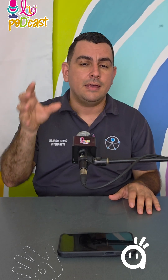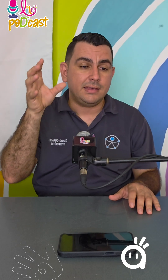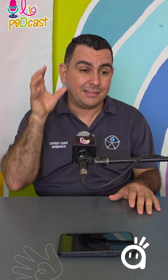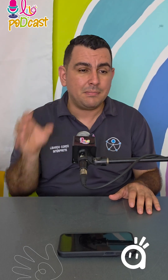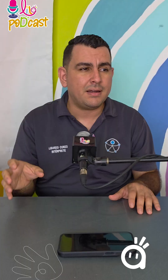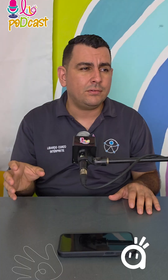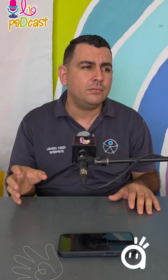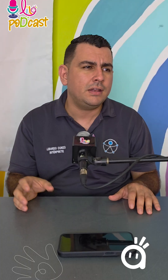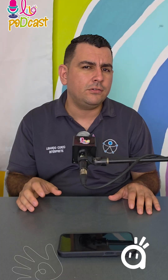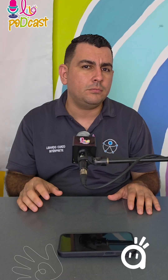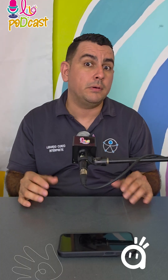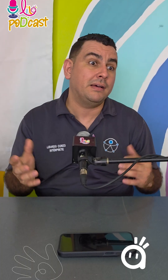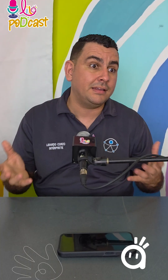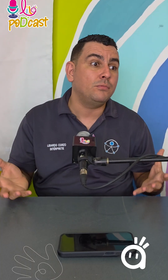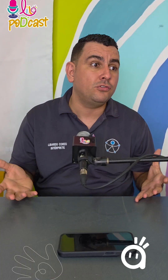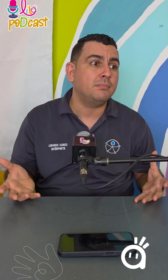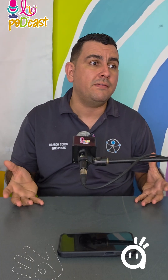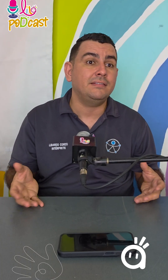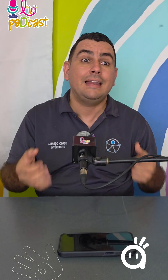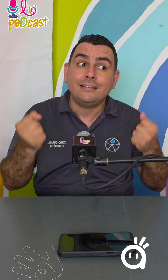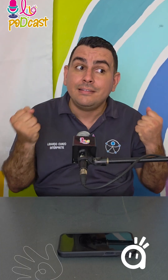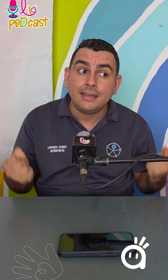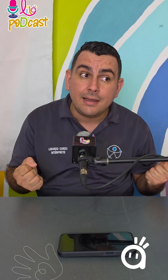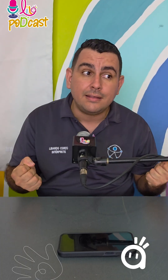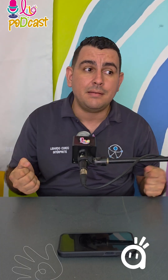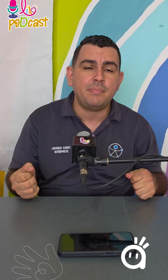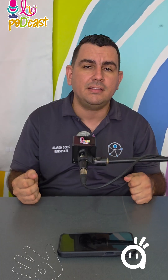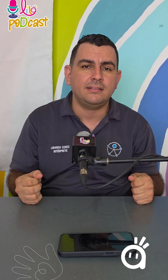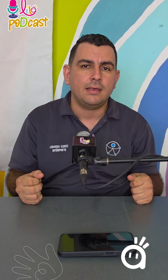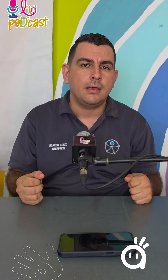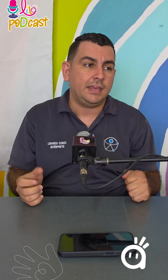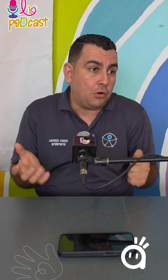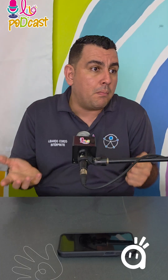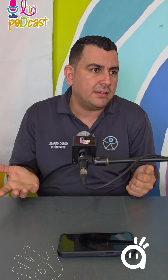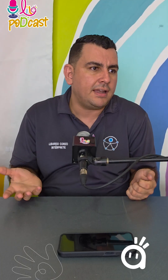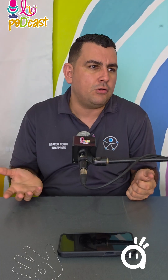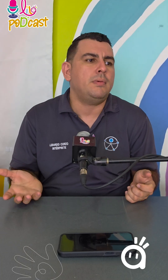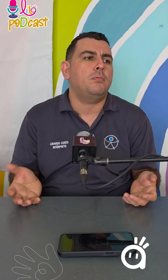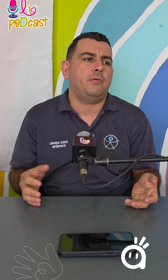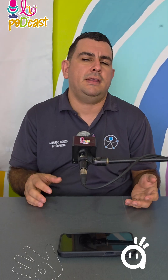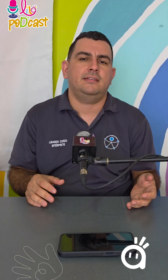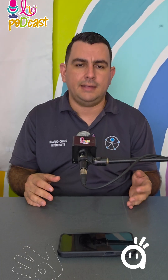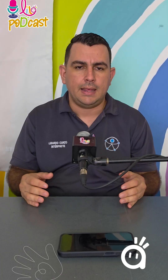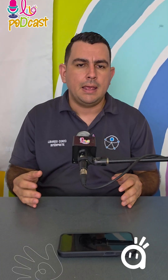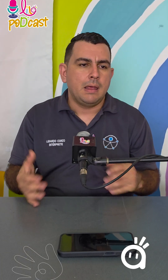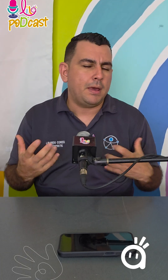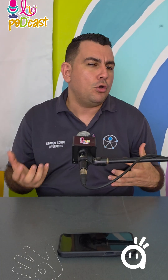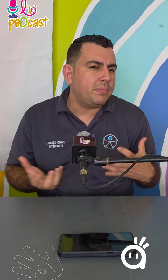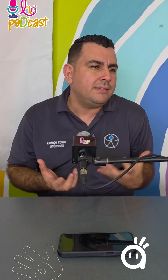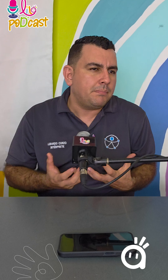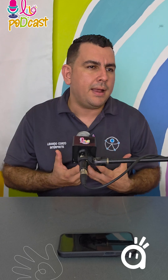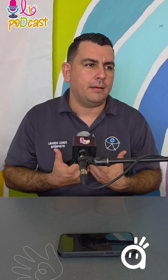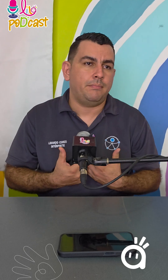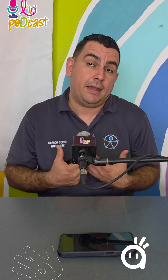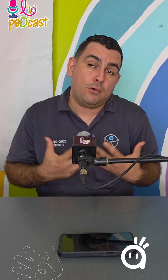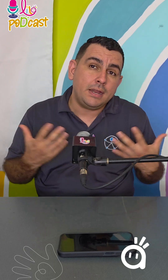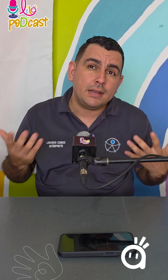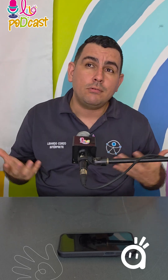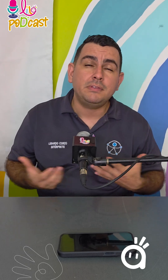y hacer valer sus derechos, pues va a ser mucho más fácil exigirle a las empresas y con base a la norma lo pueden hacer. Pero lo principal, para no generar un